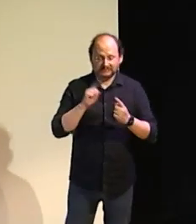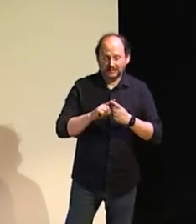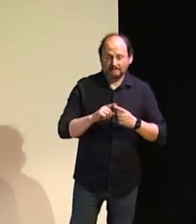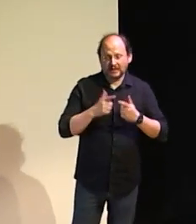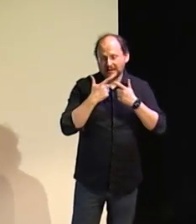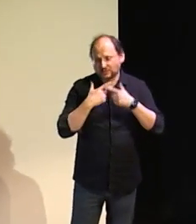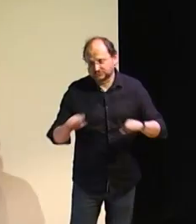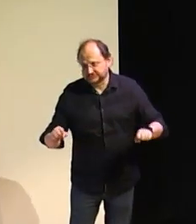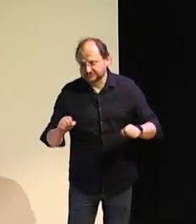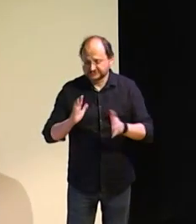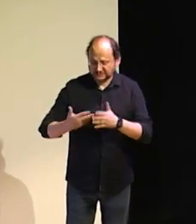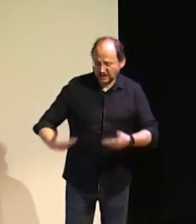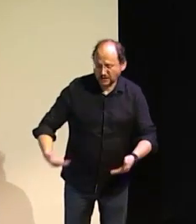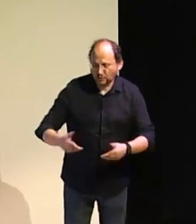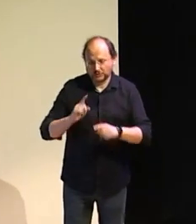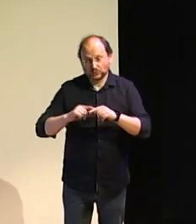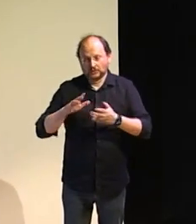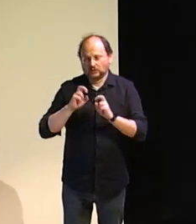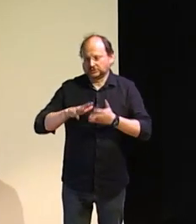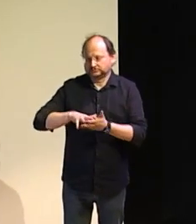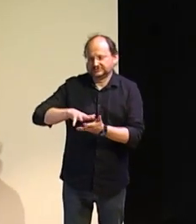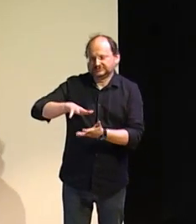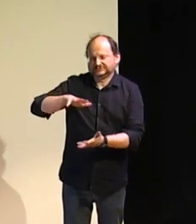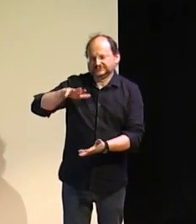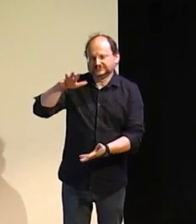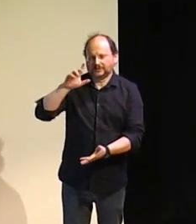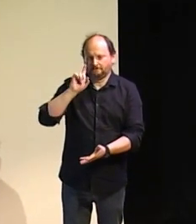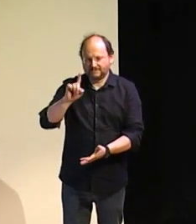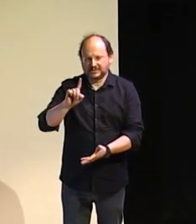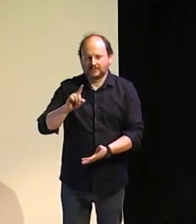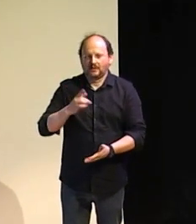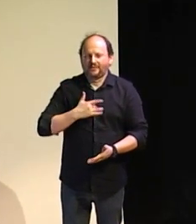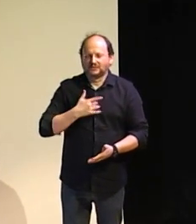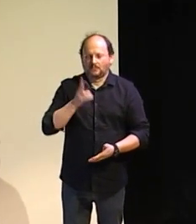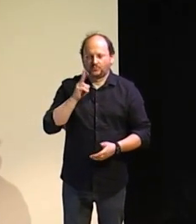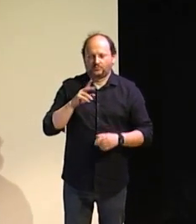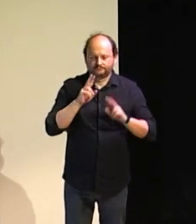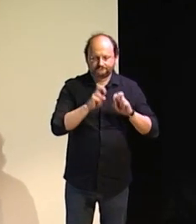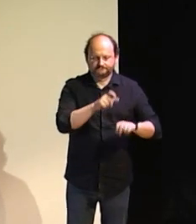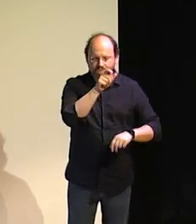il y a des recherches linguistiques, mais sur